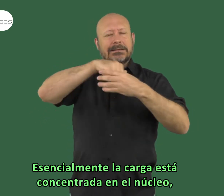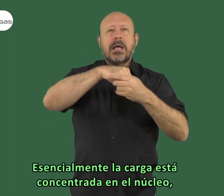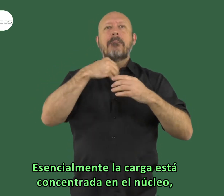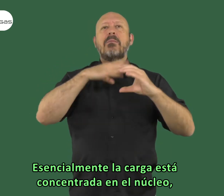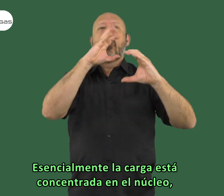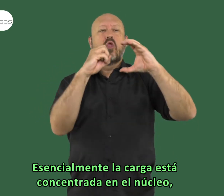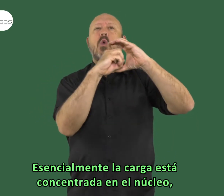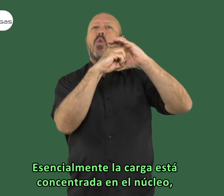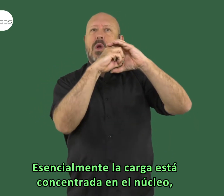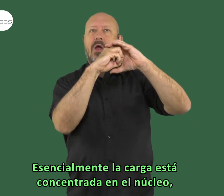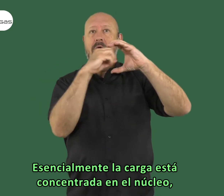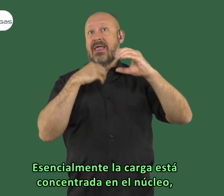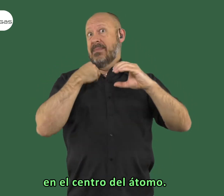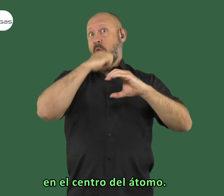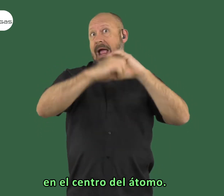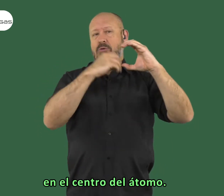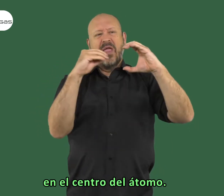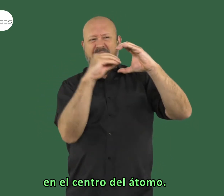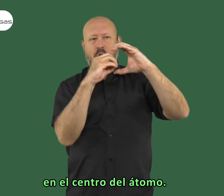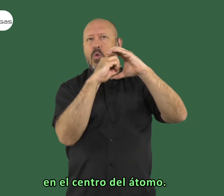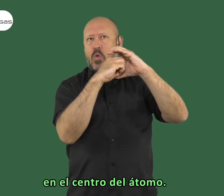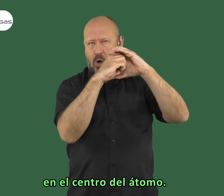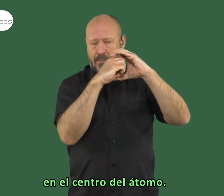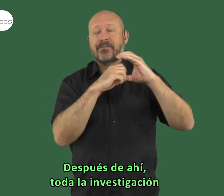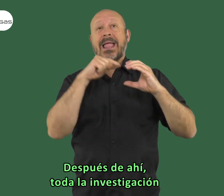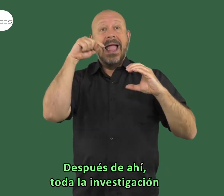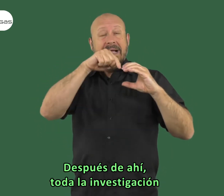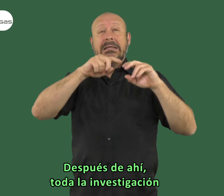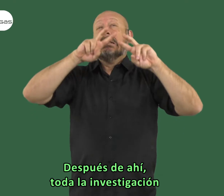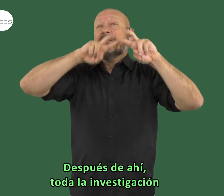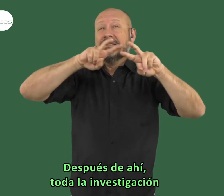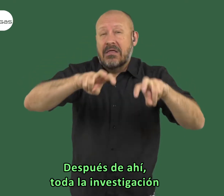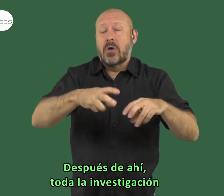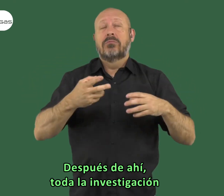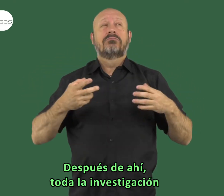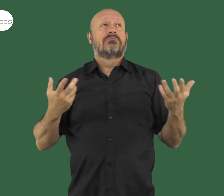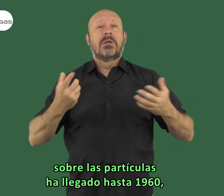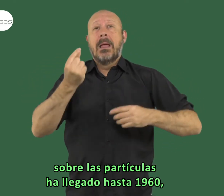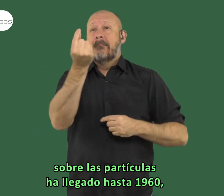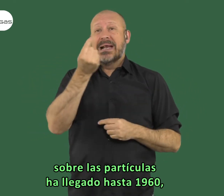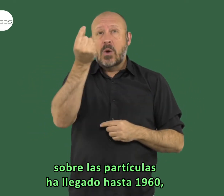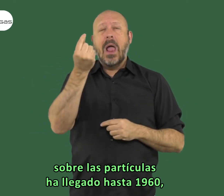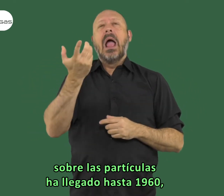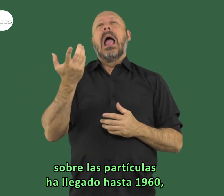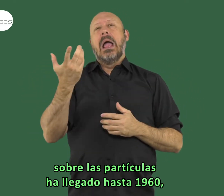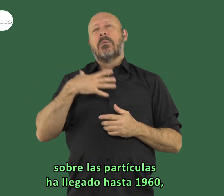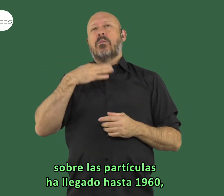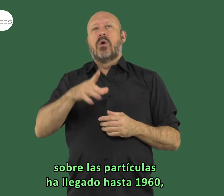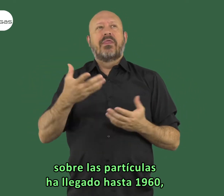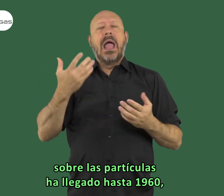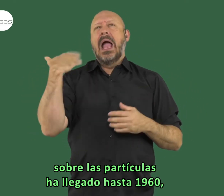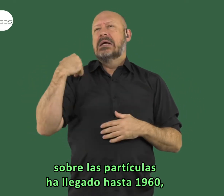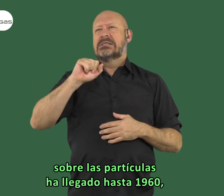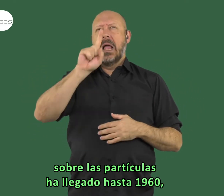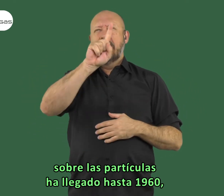está concentrada en el núcleo, al centro del átomo. Después de ahí, toda la investigación sobre las partículas